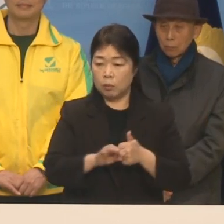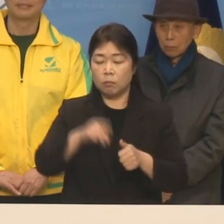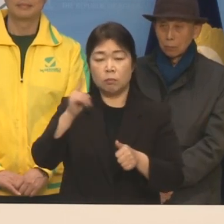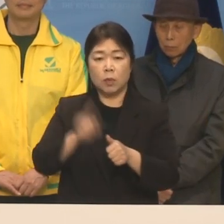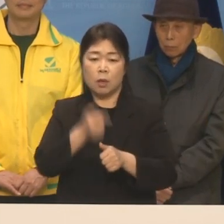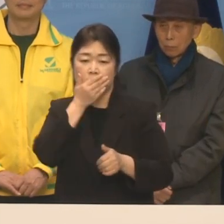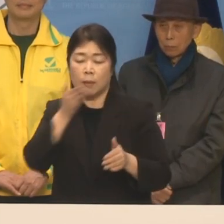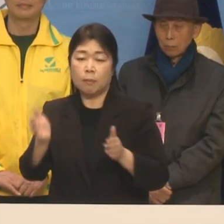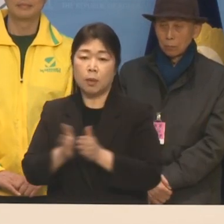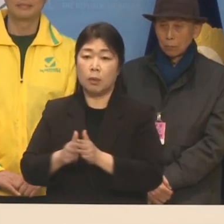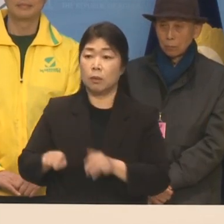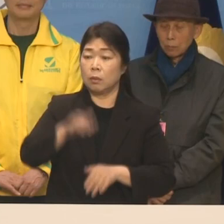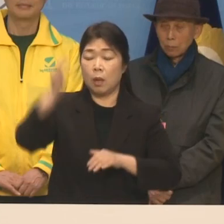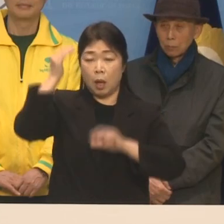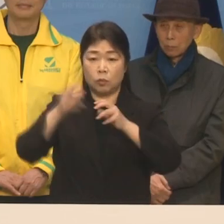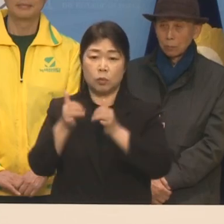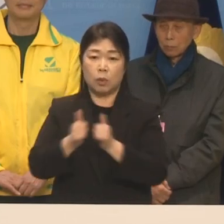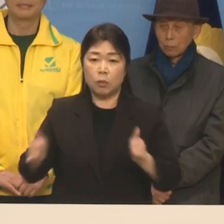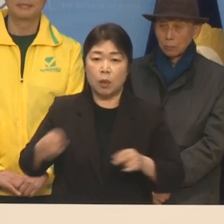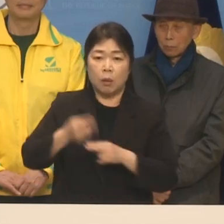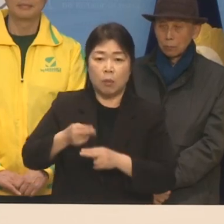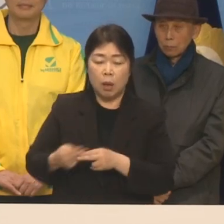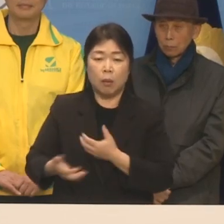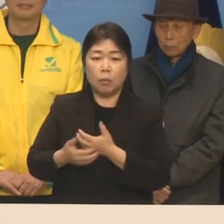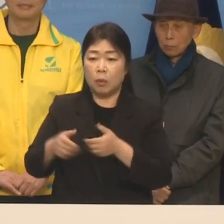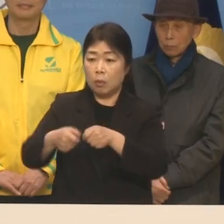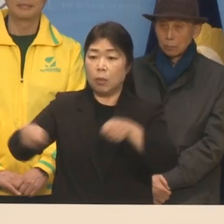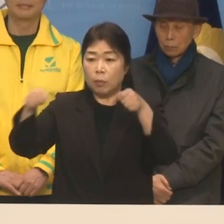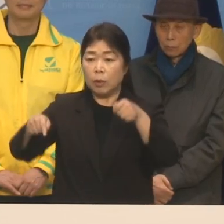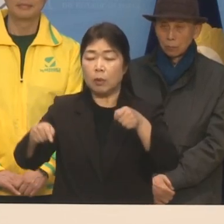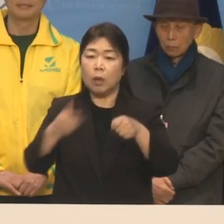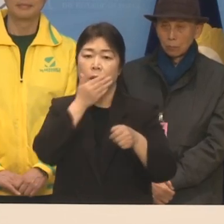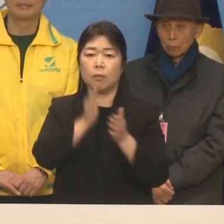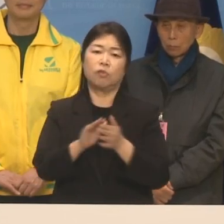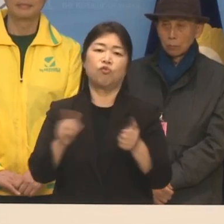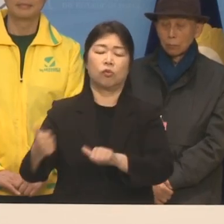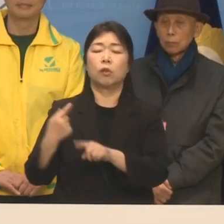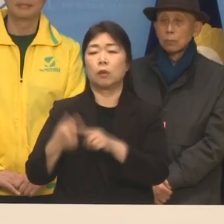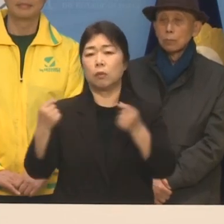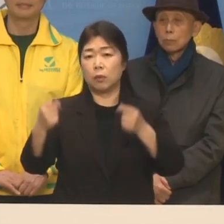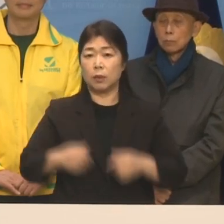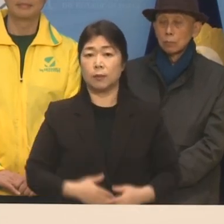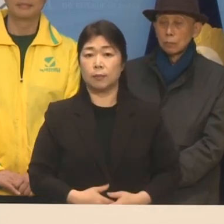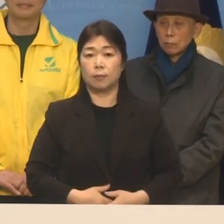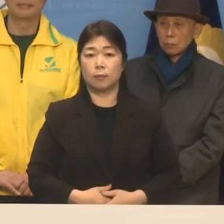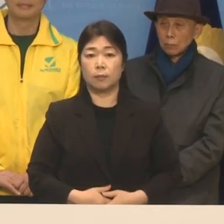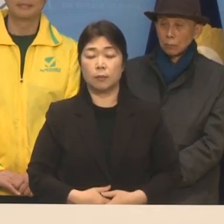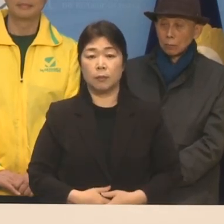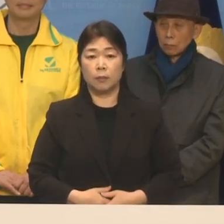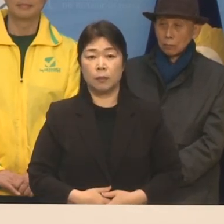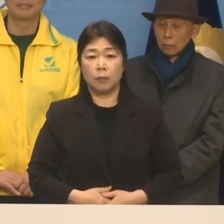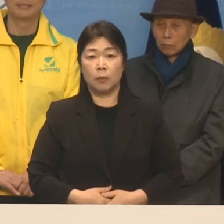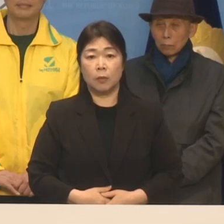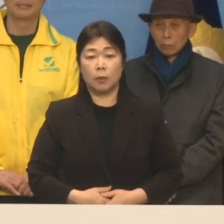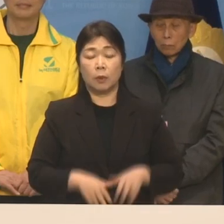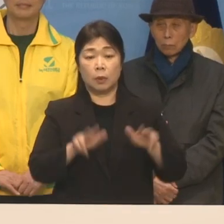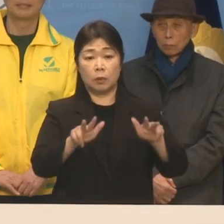역대 정부에서 특히 윤석열 정권에 의해서 냉동댕이 쳐진